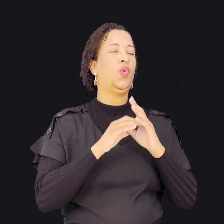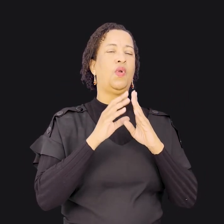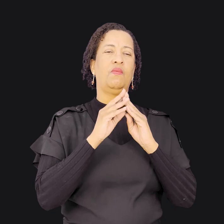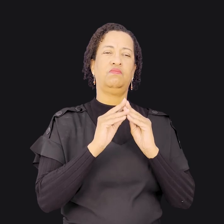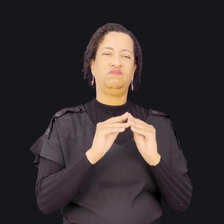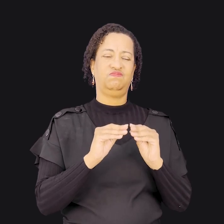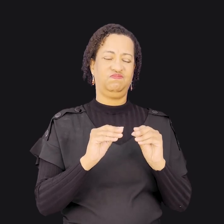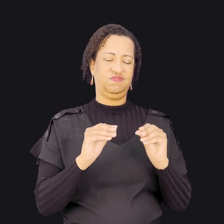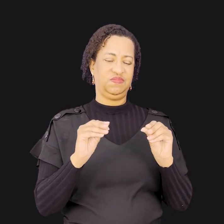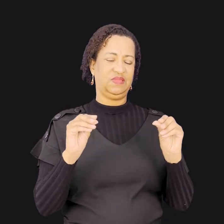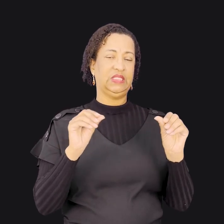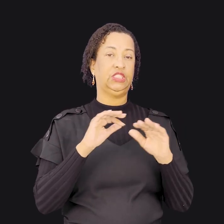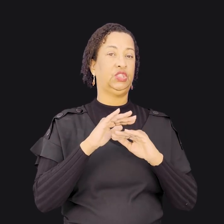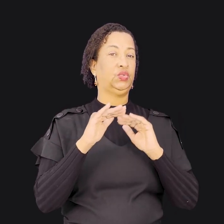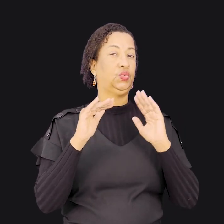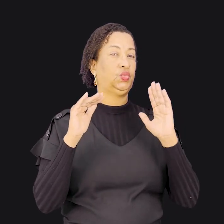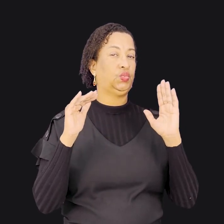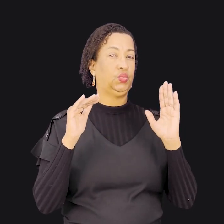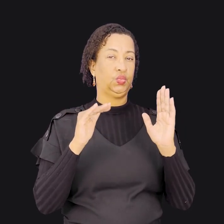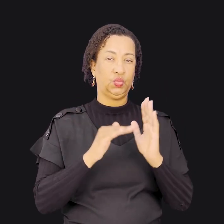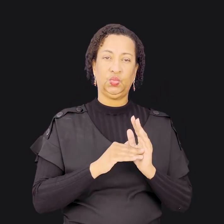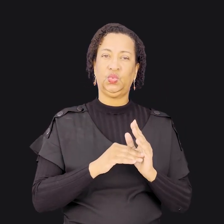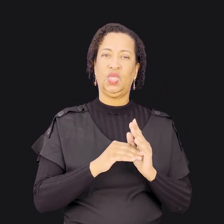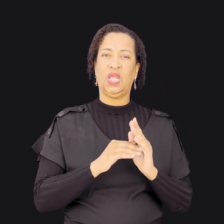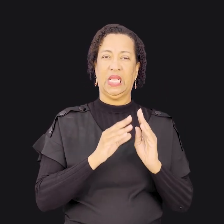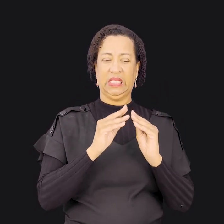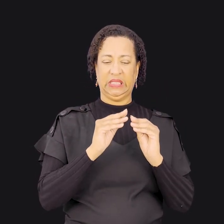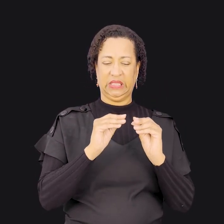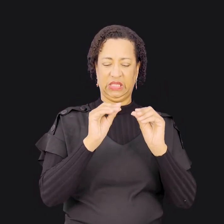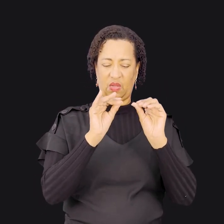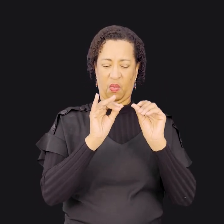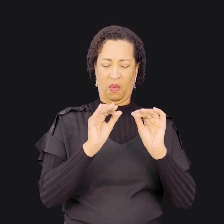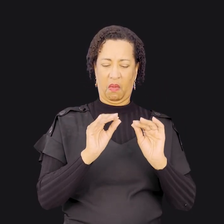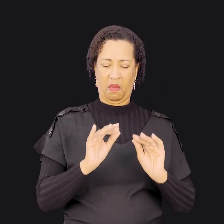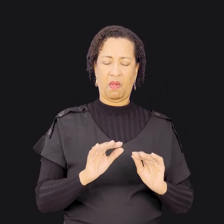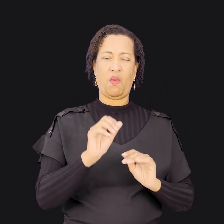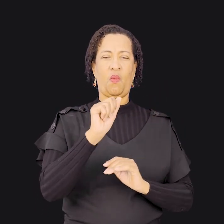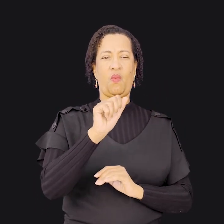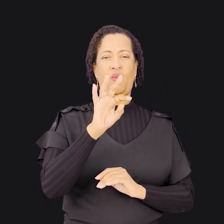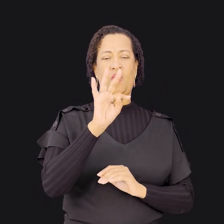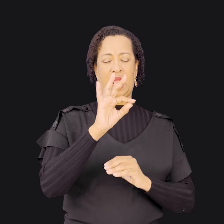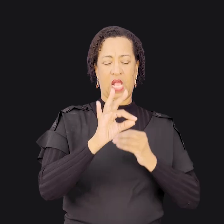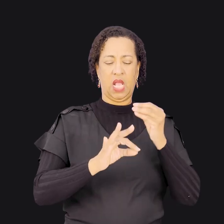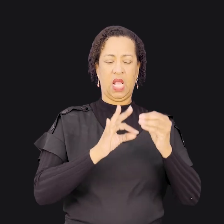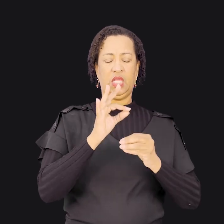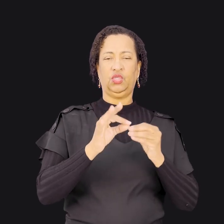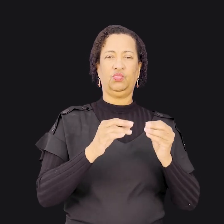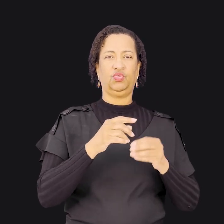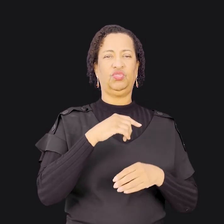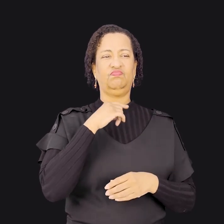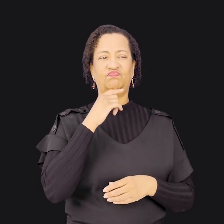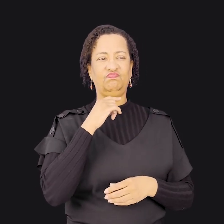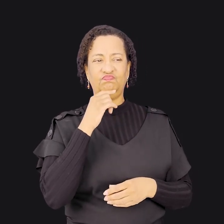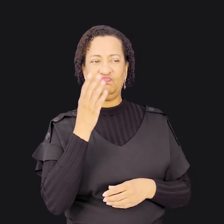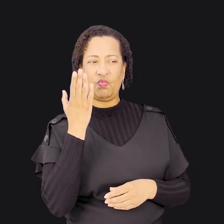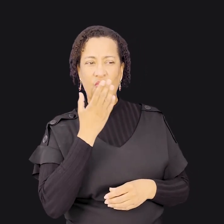se desintegrar totalmente, vai derreter. Os átomos, as partes da matéria que não conseguimos ver, entram